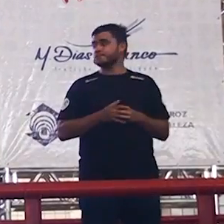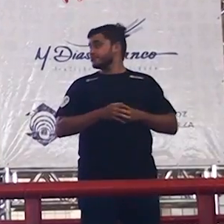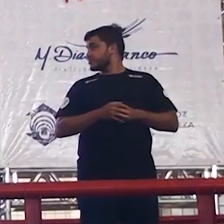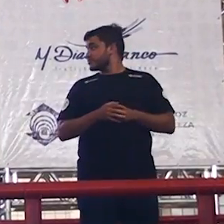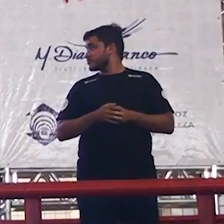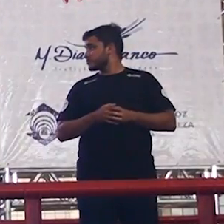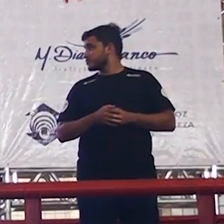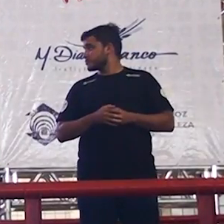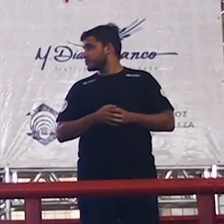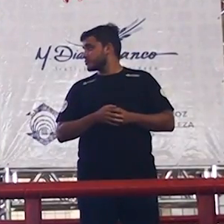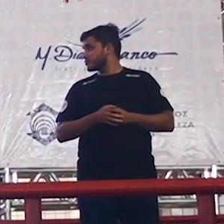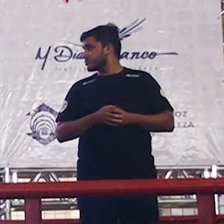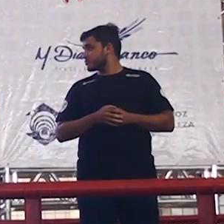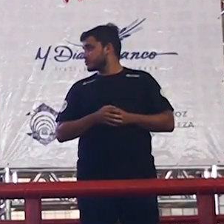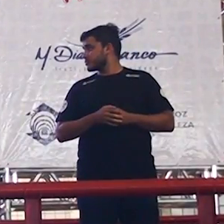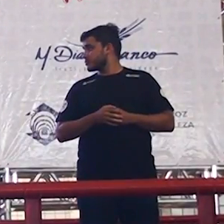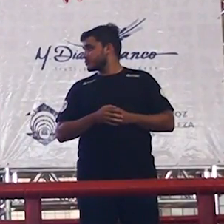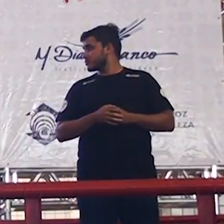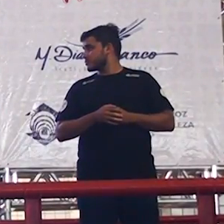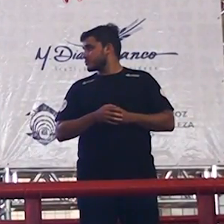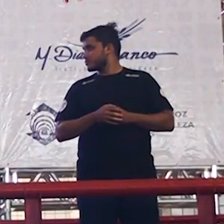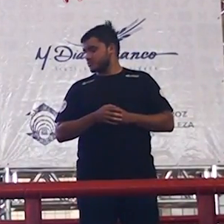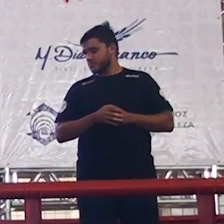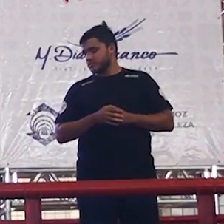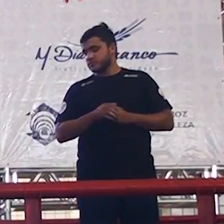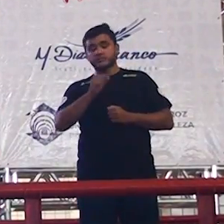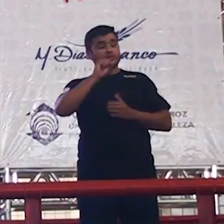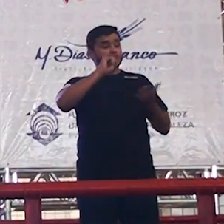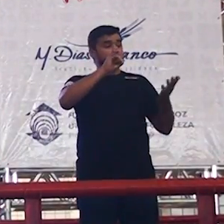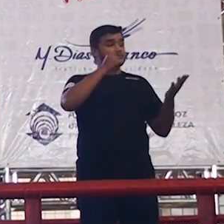Vamos voltar aqui, ó. Se você